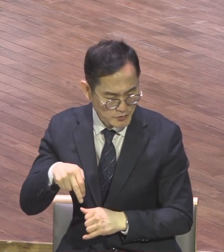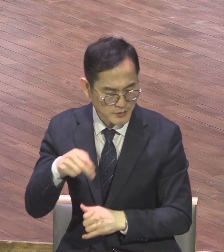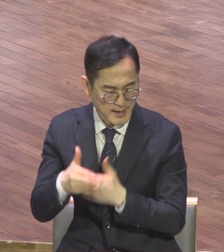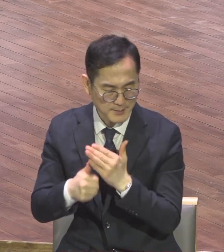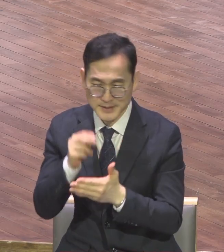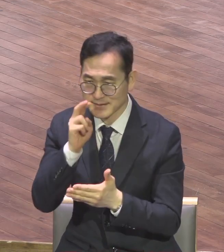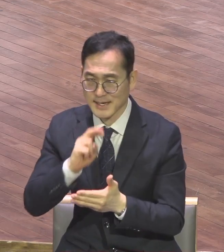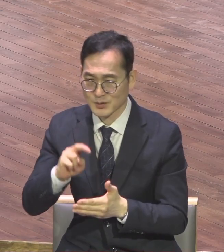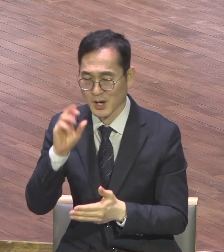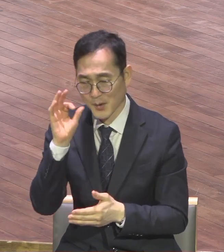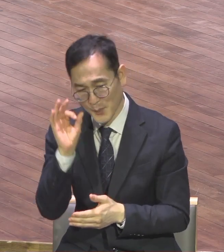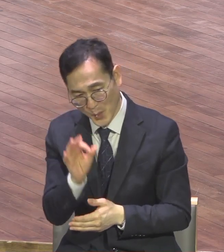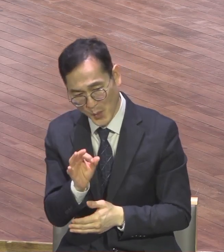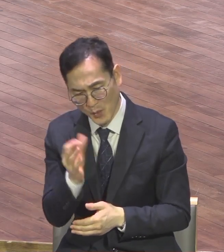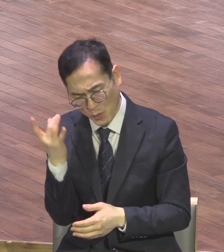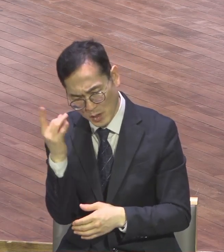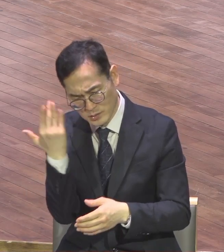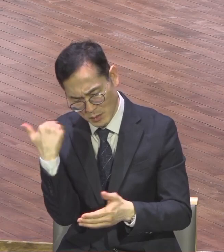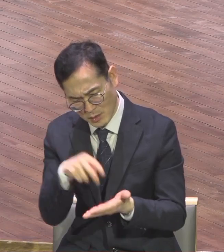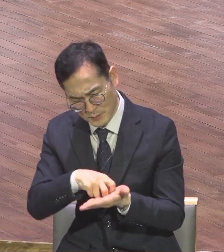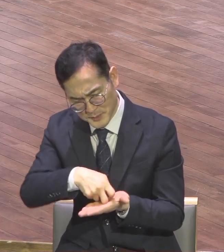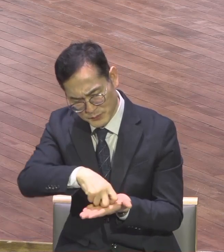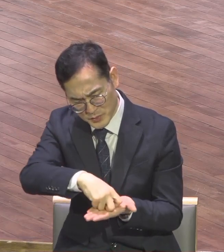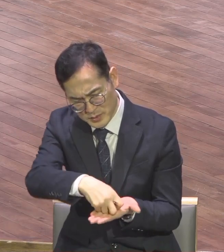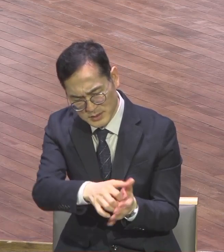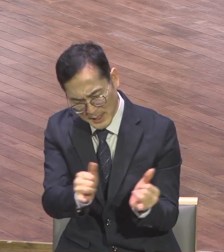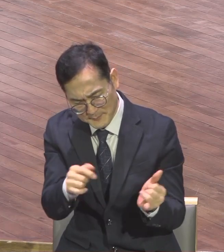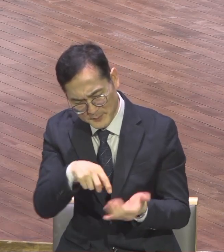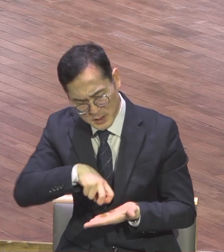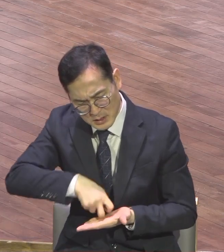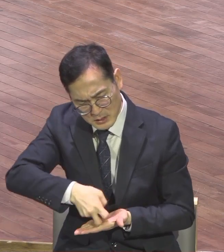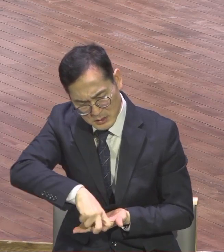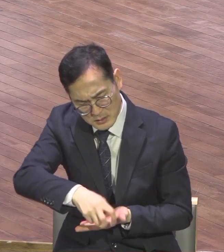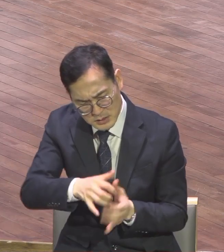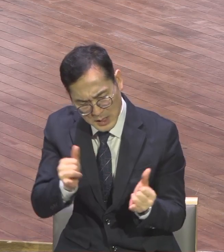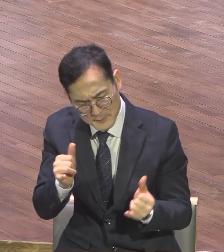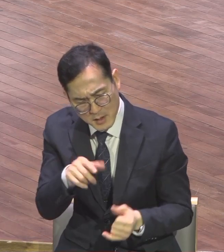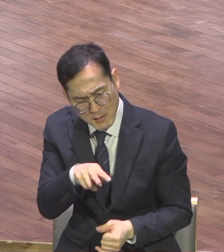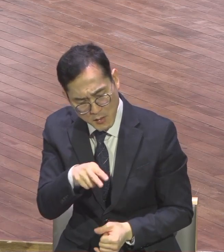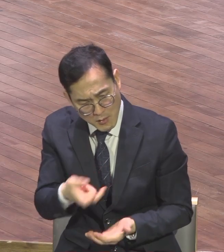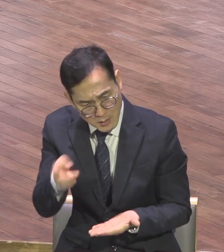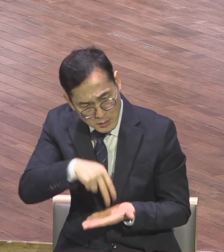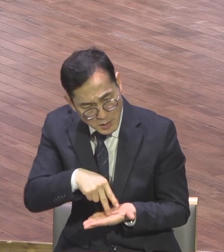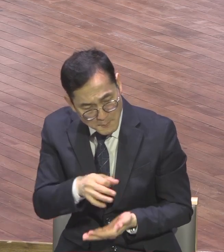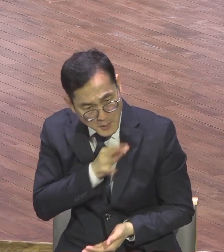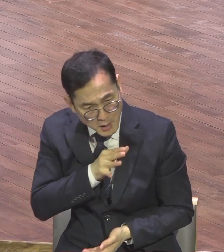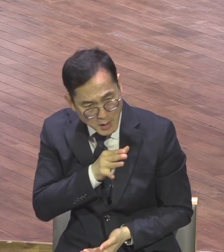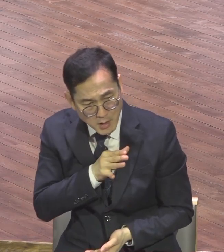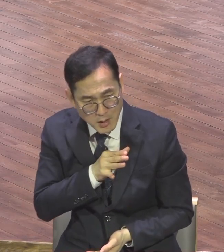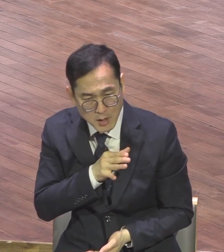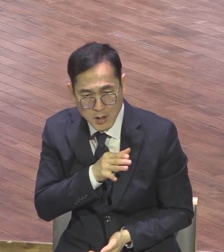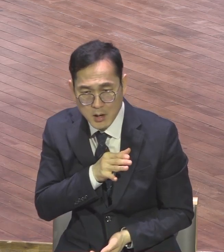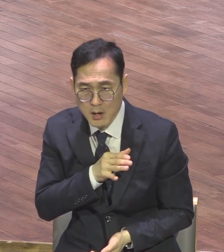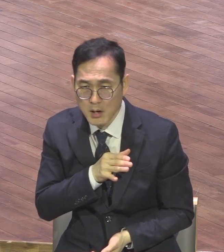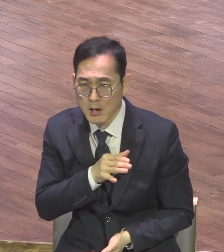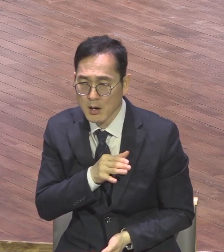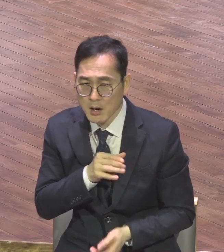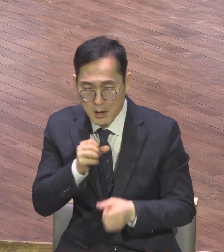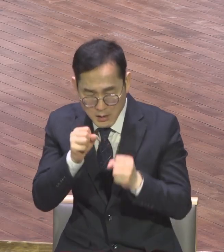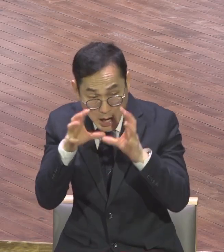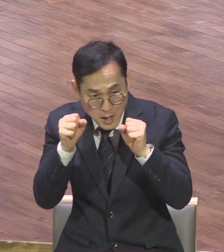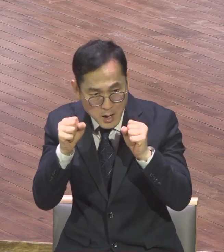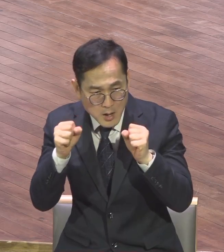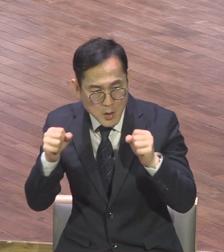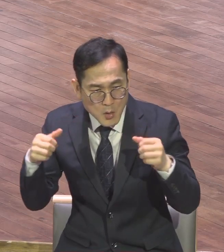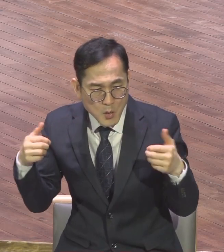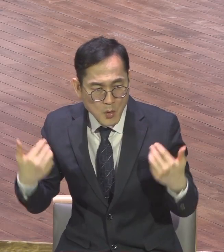하나님을 찬송함을 보고 그가 본래 성전 미문에 앉아 구울하던 사람인 줄 알고 그에게 일어난 일을 인하여 심히 놀랐고